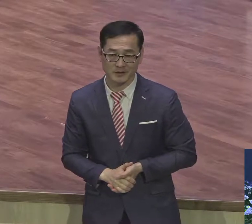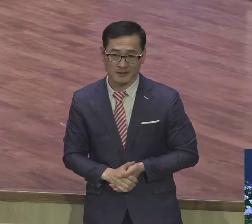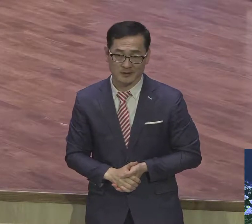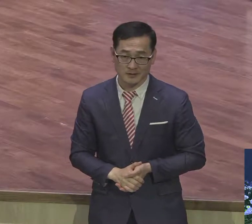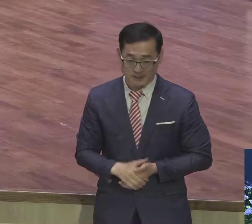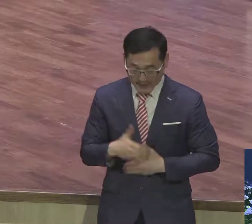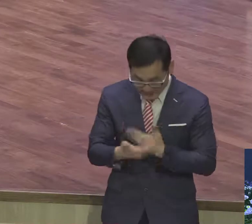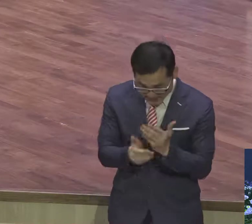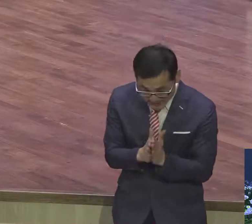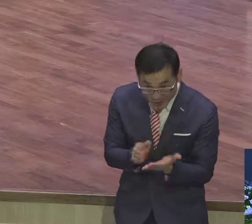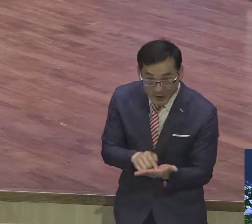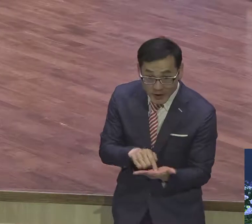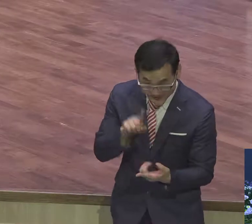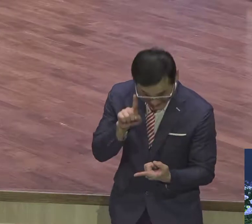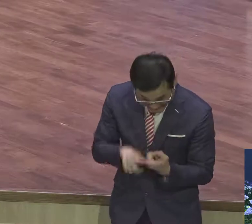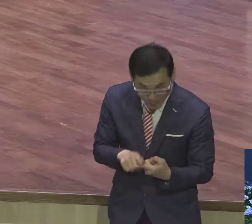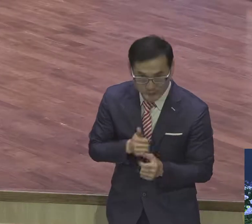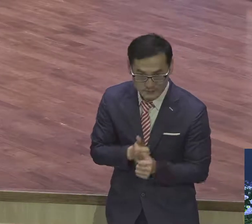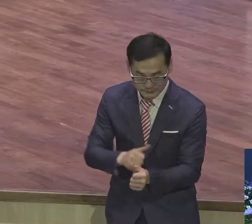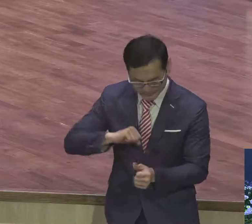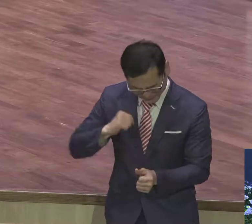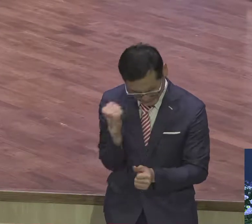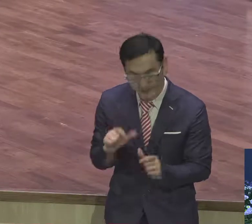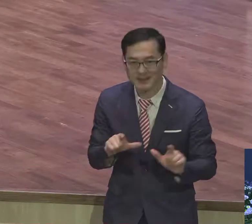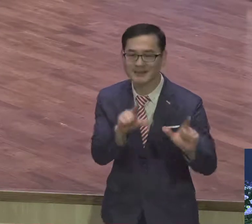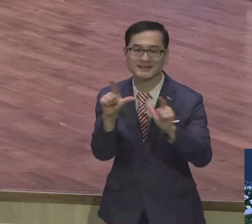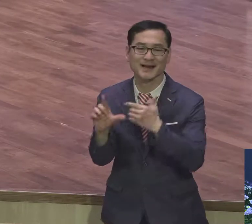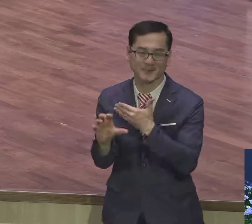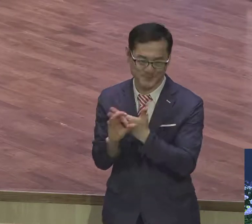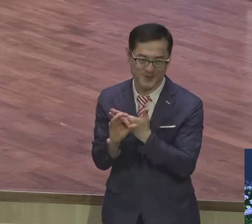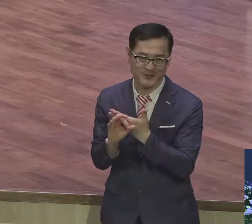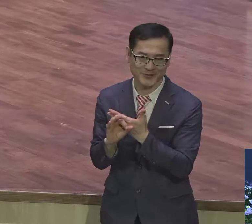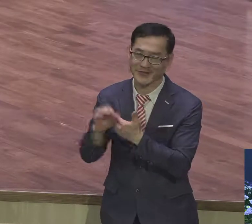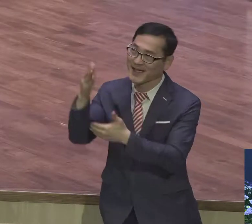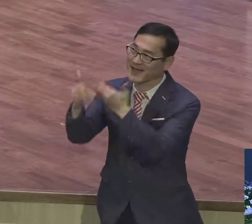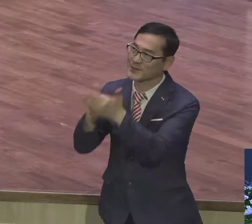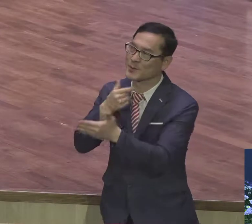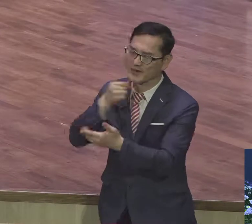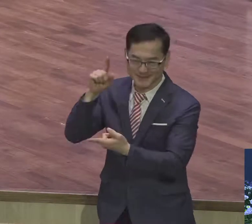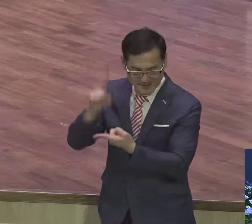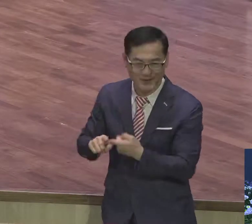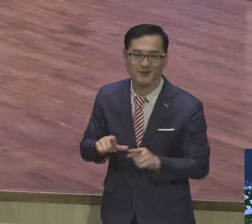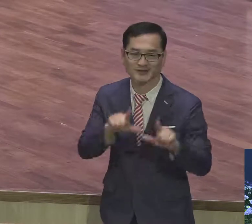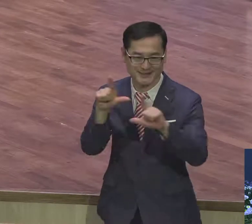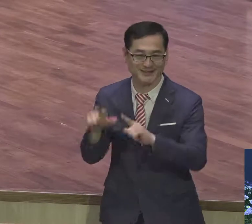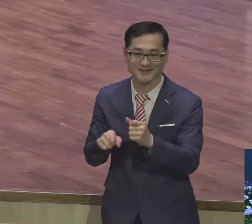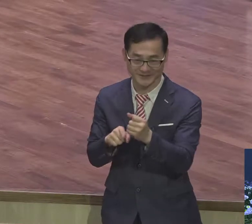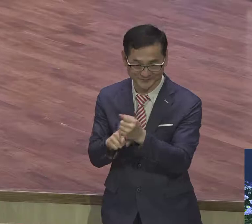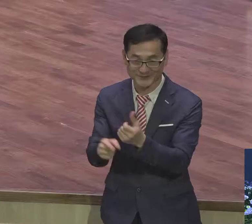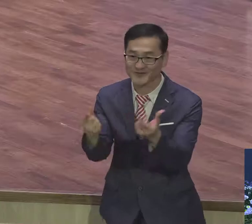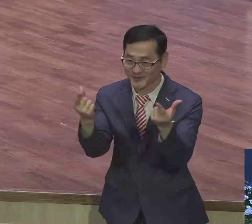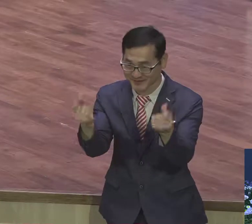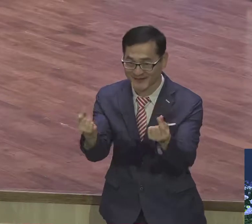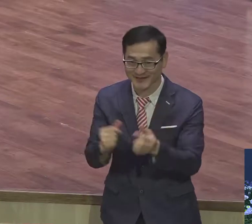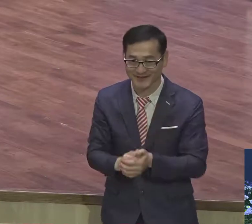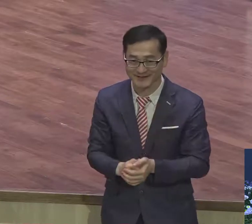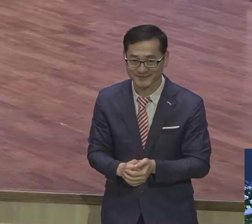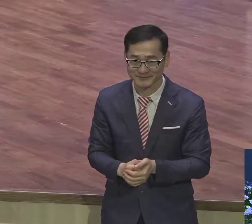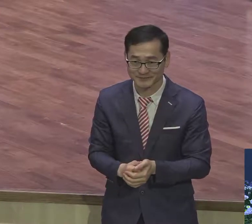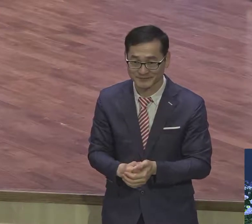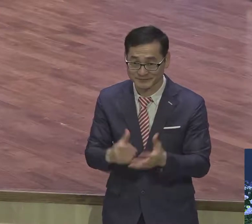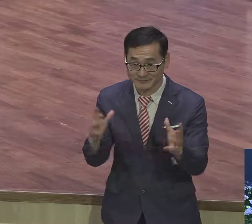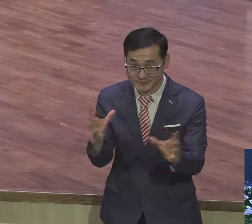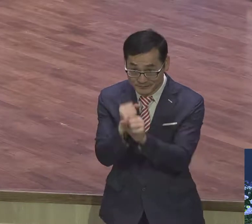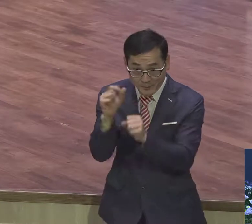성경대로 살면 됩니다 성경대로 더 쉽게 말할까요 강단 말씀 듣고 사시기 바랍니다